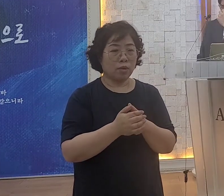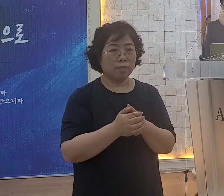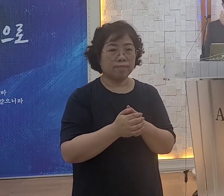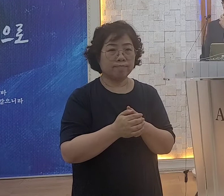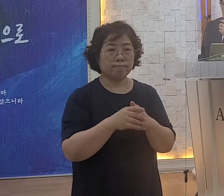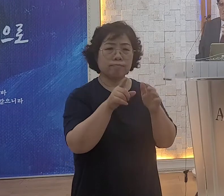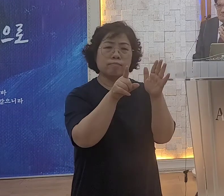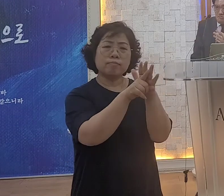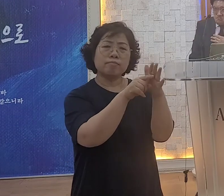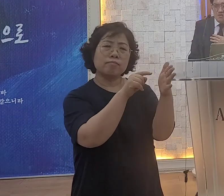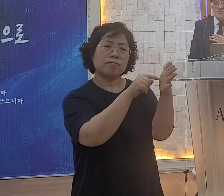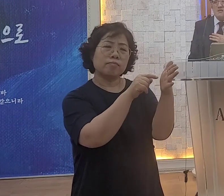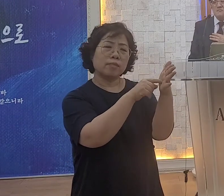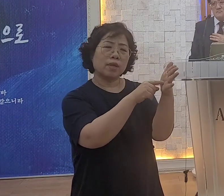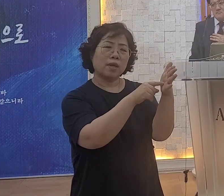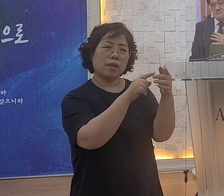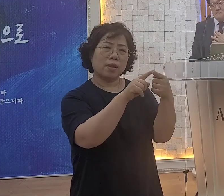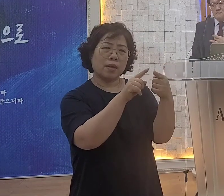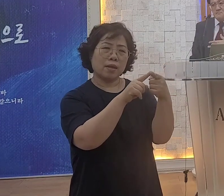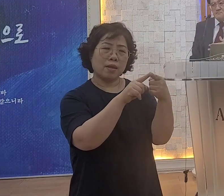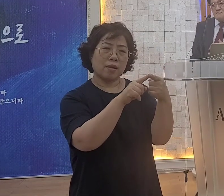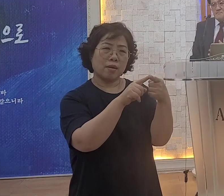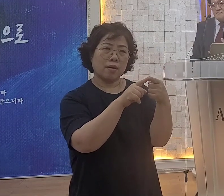대해서 아주 보수적인 사람이에요.